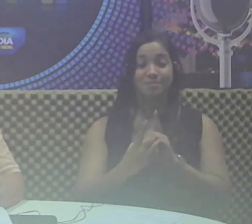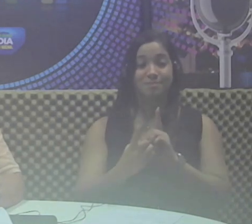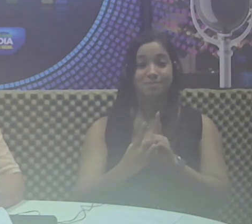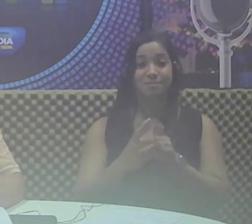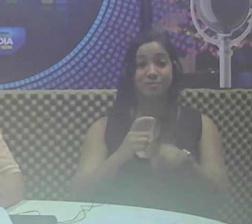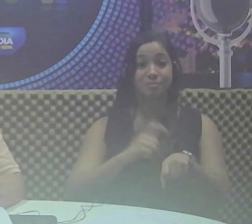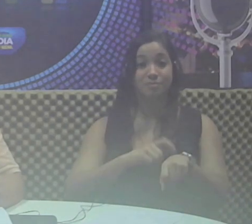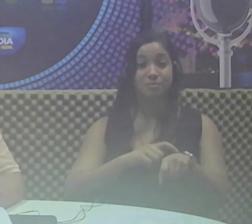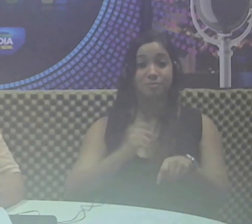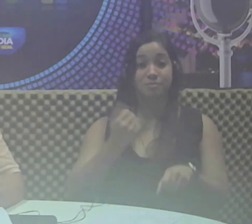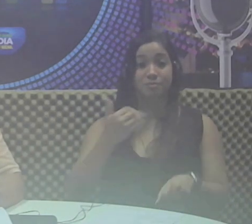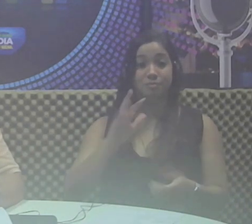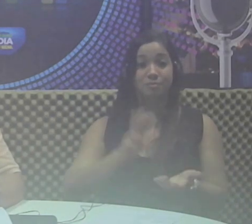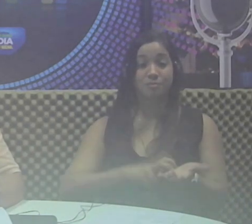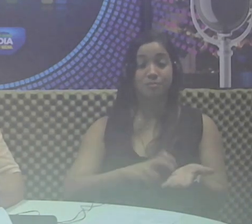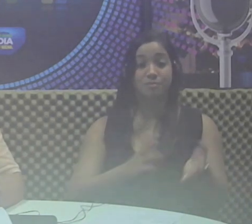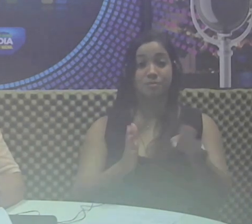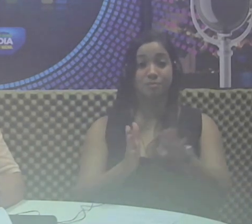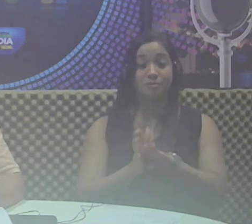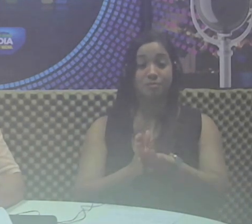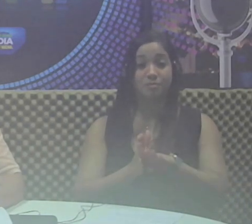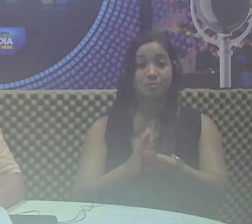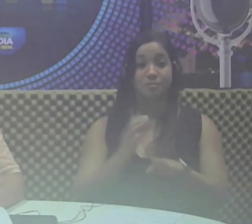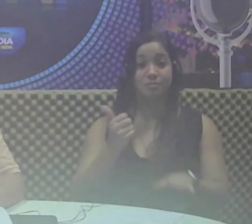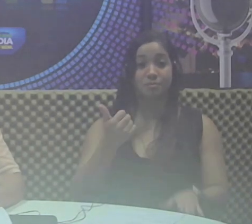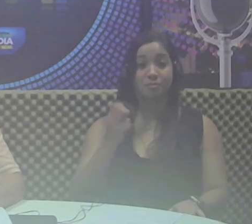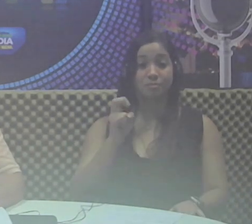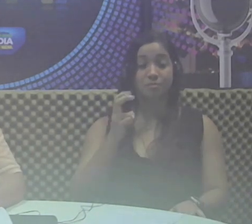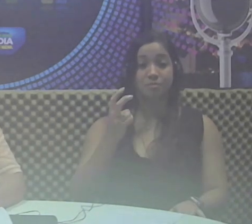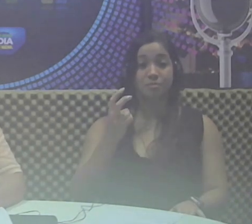das 8h30 da manhã às 13 horas.